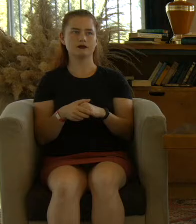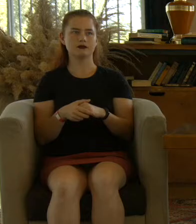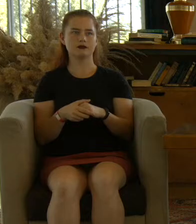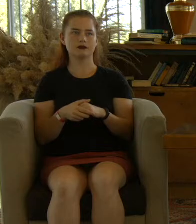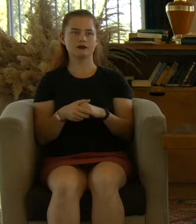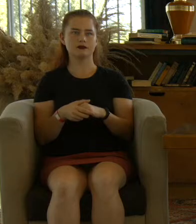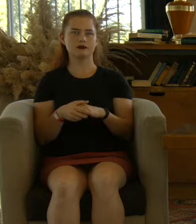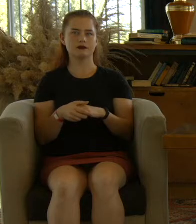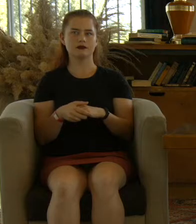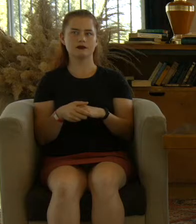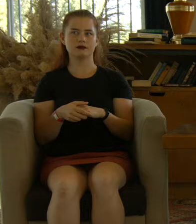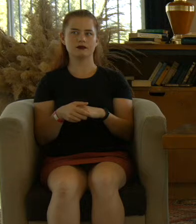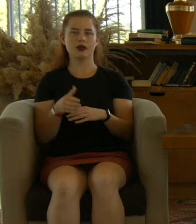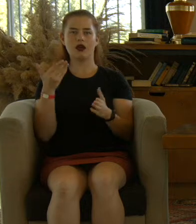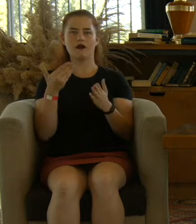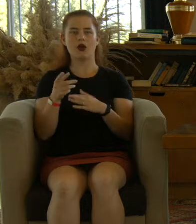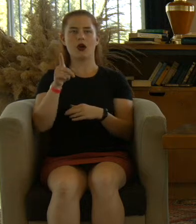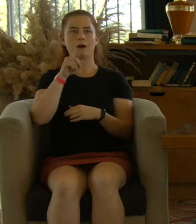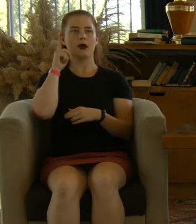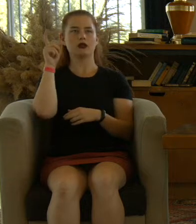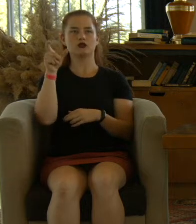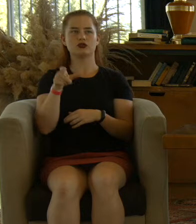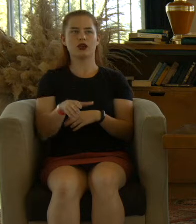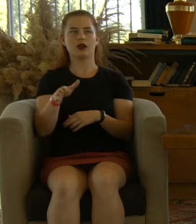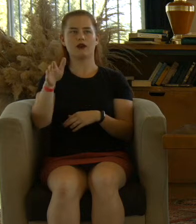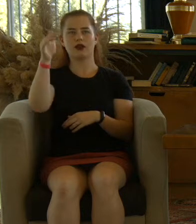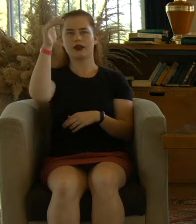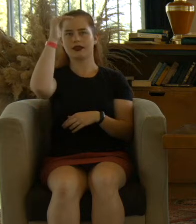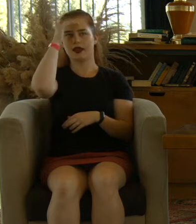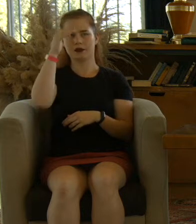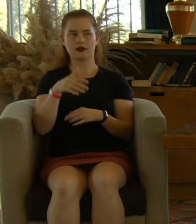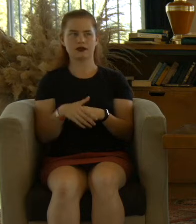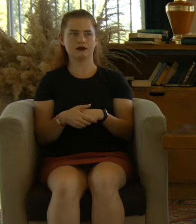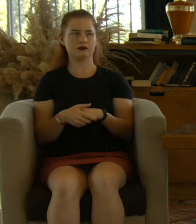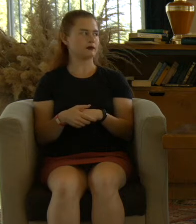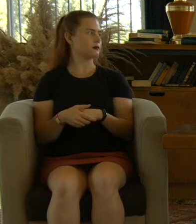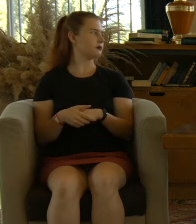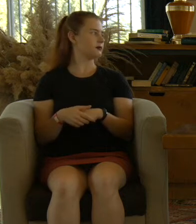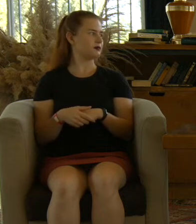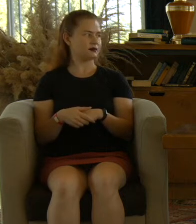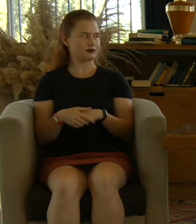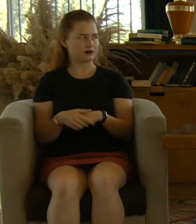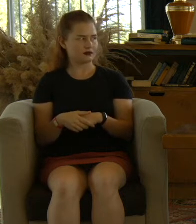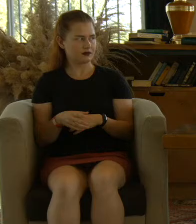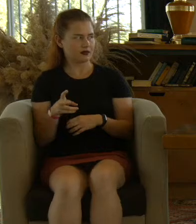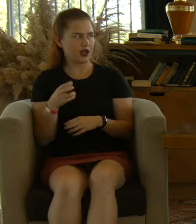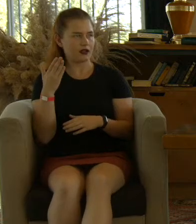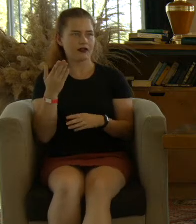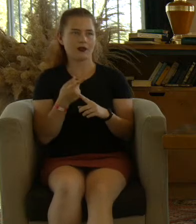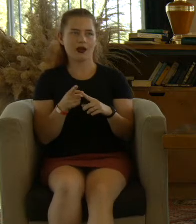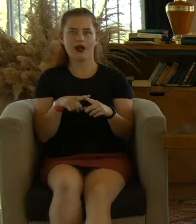Так. А вот молодой человек в кепке «Прогресс». Да, вот как вам это